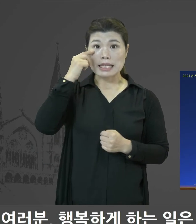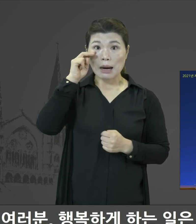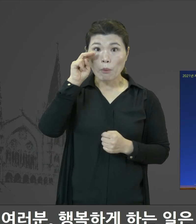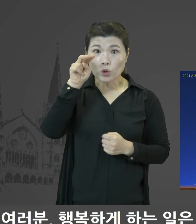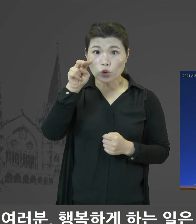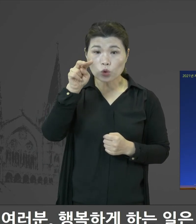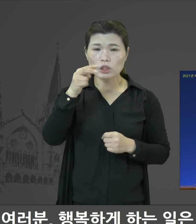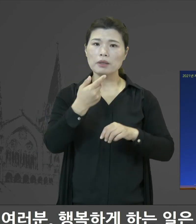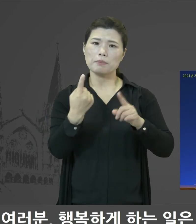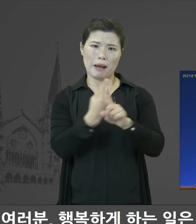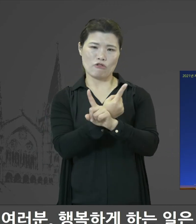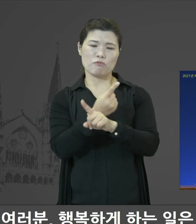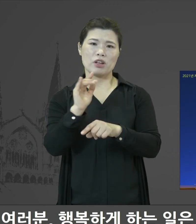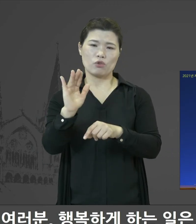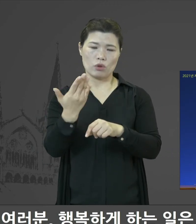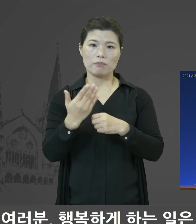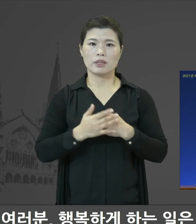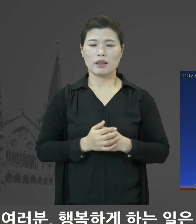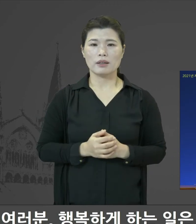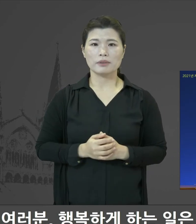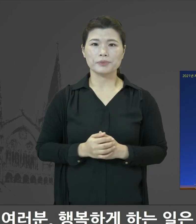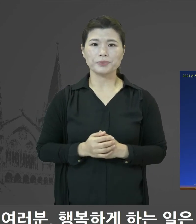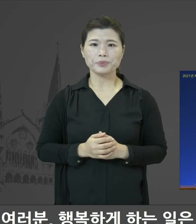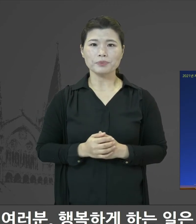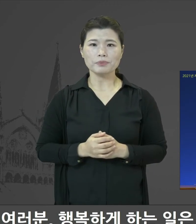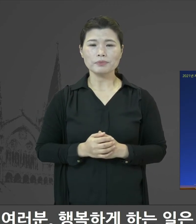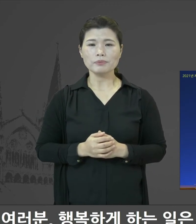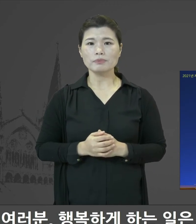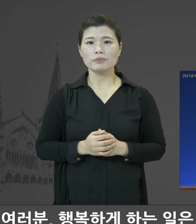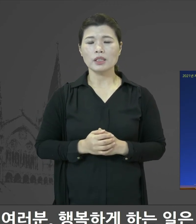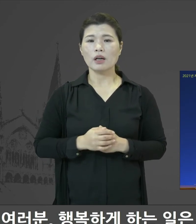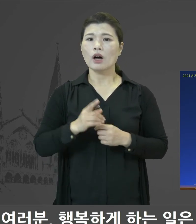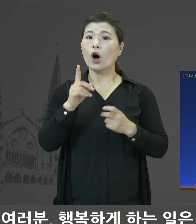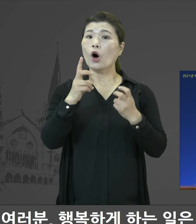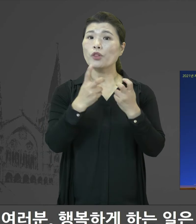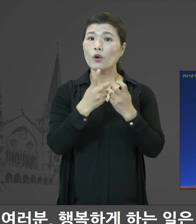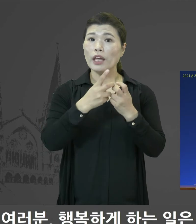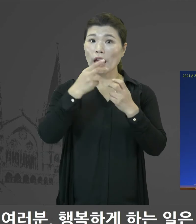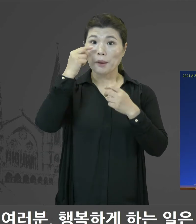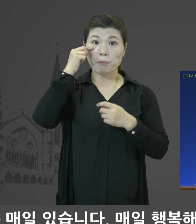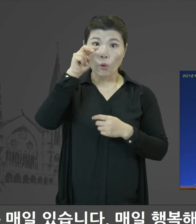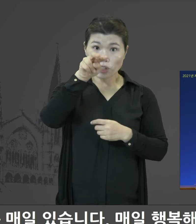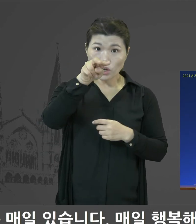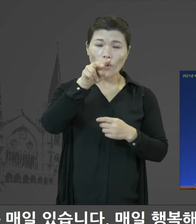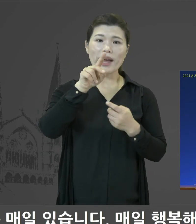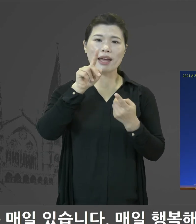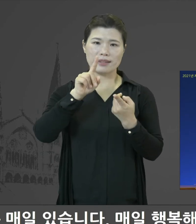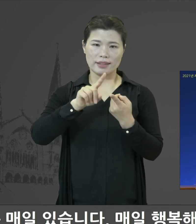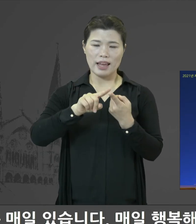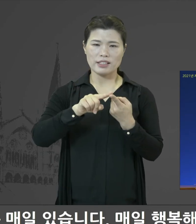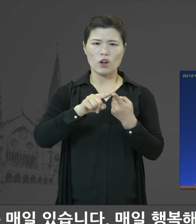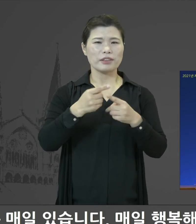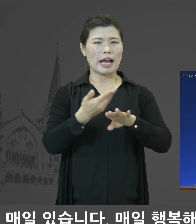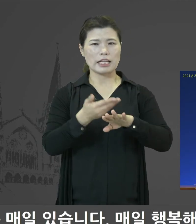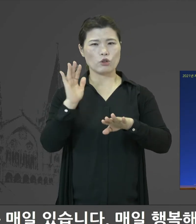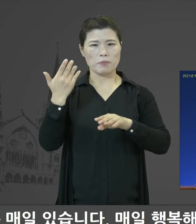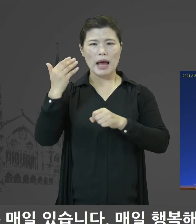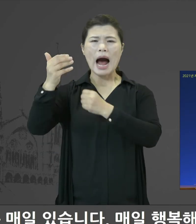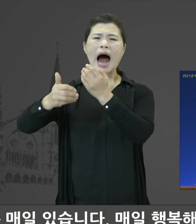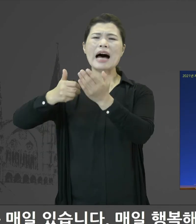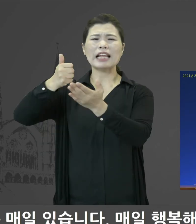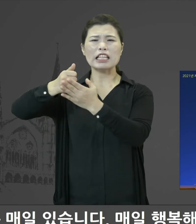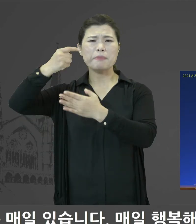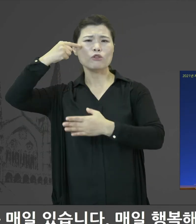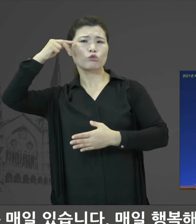매일 행복해질 수도 있다는 거죠. 어떻게 보느냐에 따라 다르다는 겁니다. 하나님의 시각으로 잘 고정해서 보게